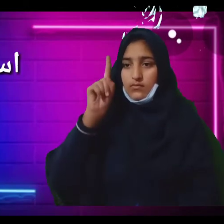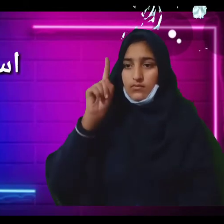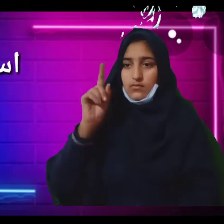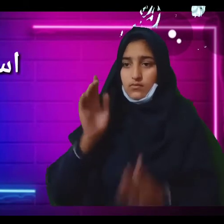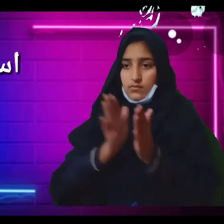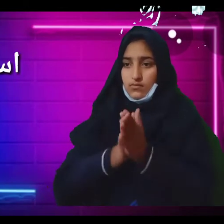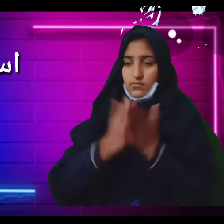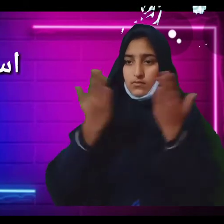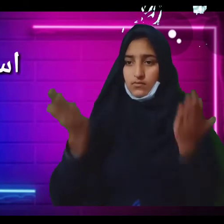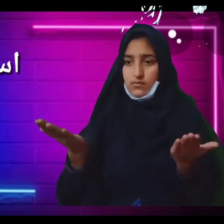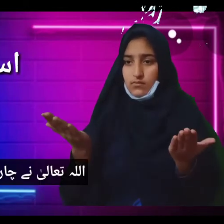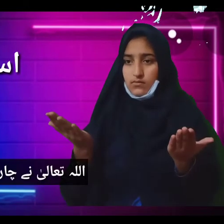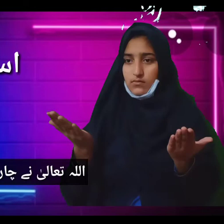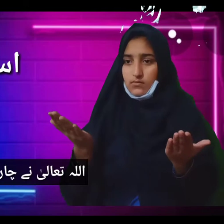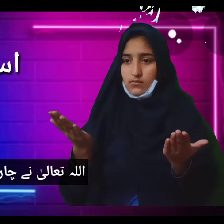इस्लामी किताबें,